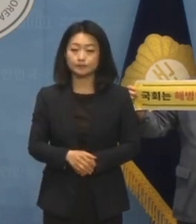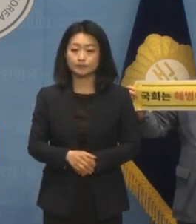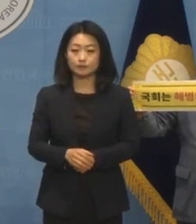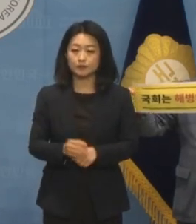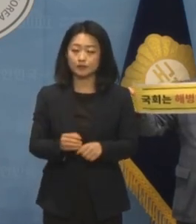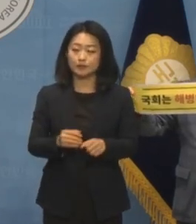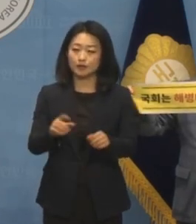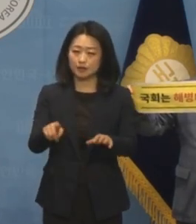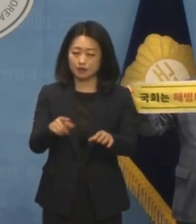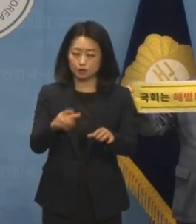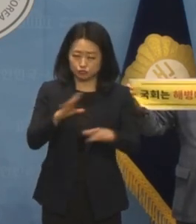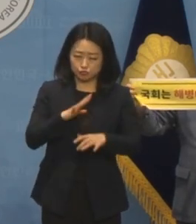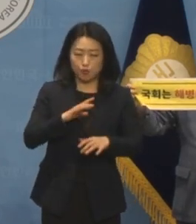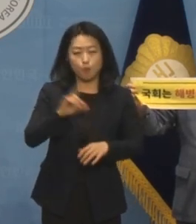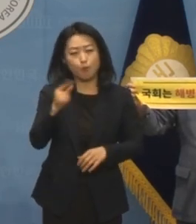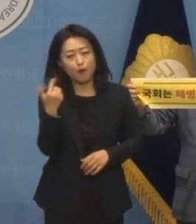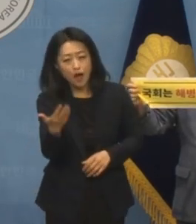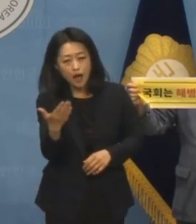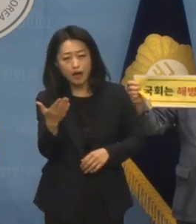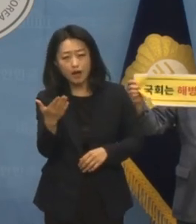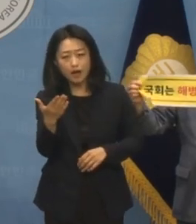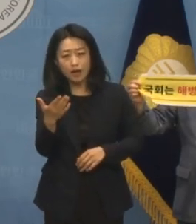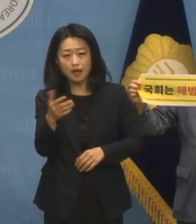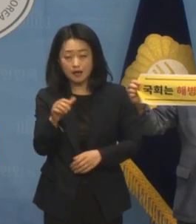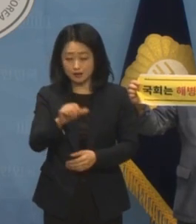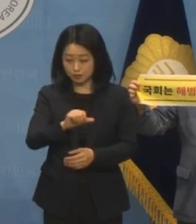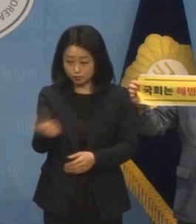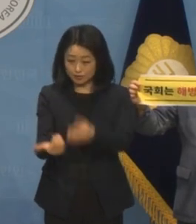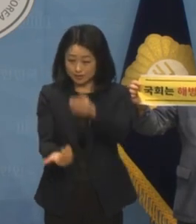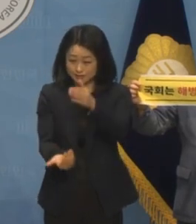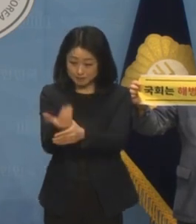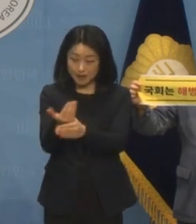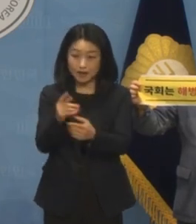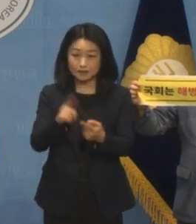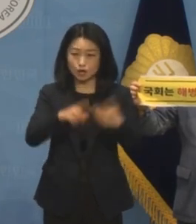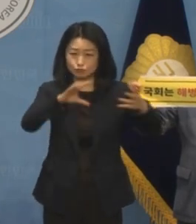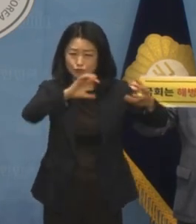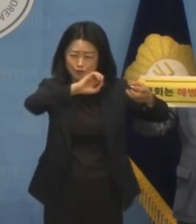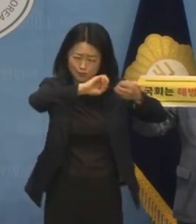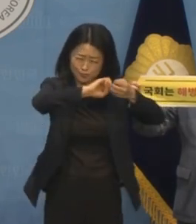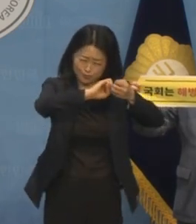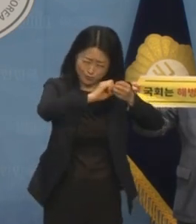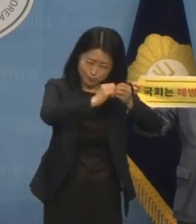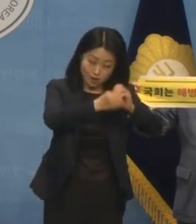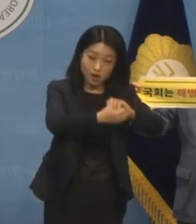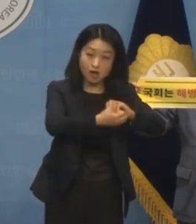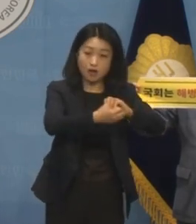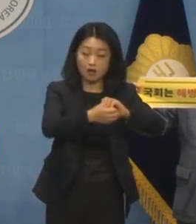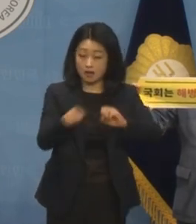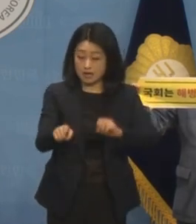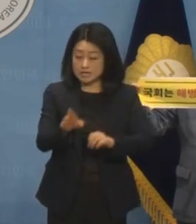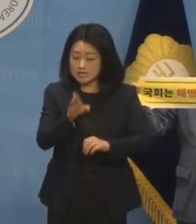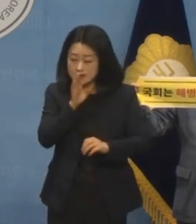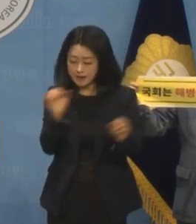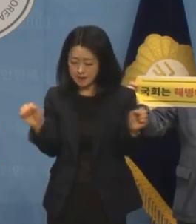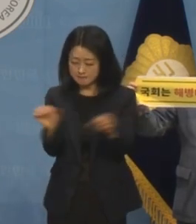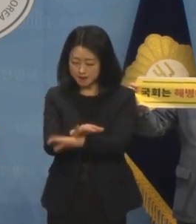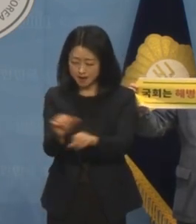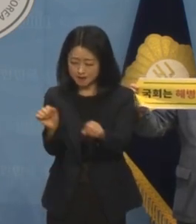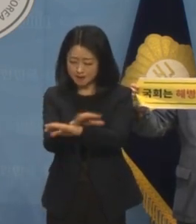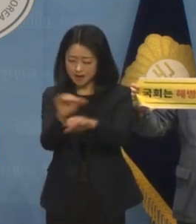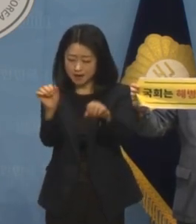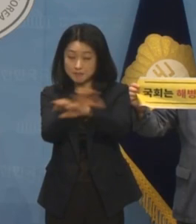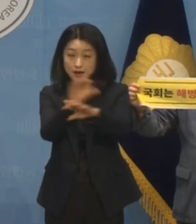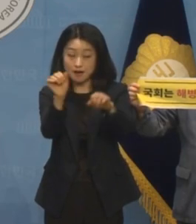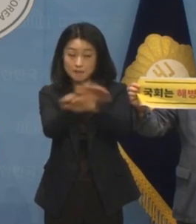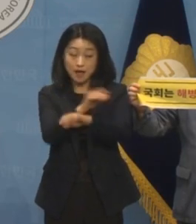또 무엇이 두려워서 이 처참한 국정농단에 가까운 일이 일어나고 있고 진실을 밝히려는